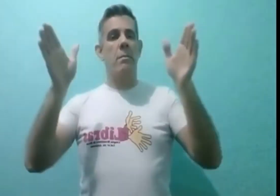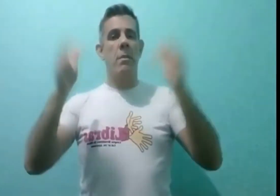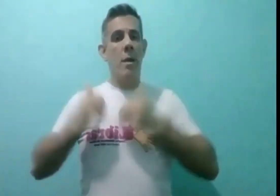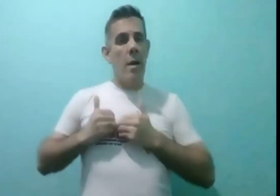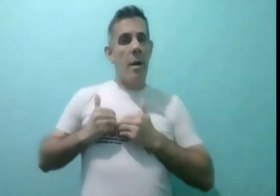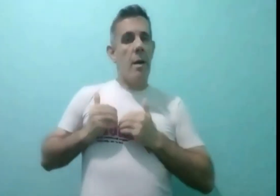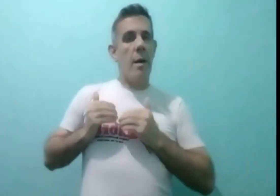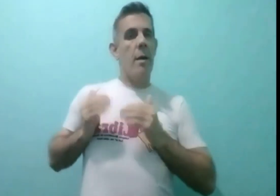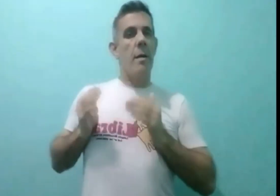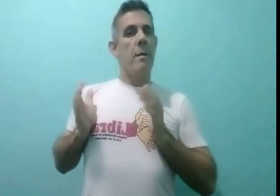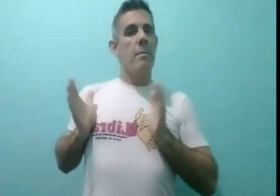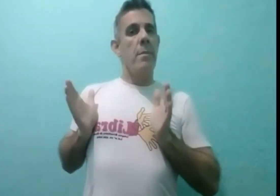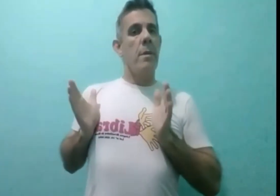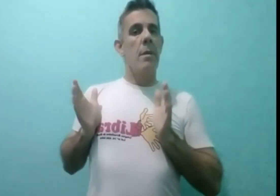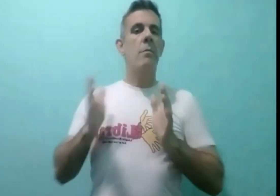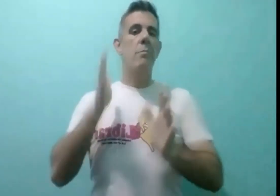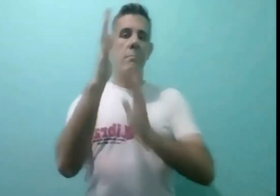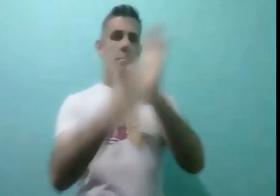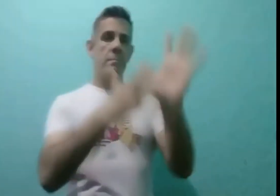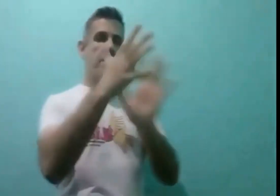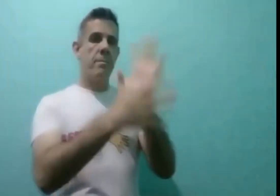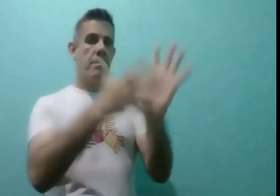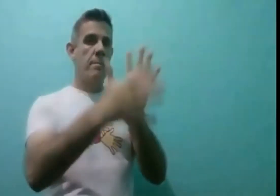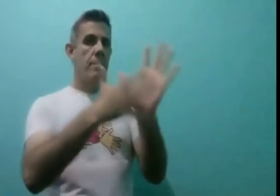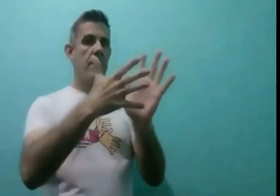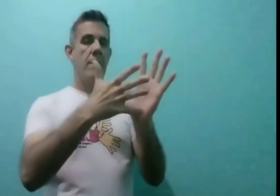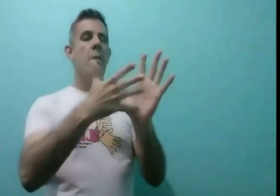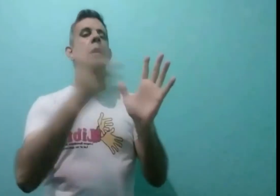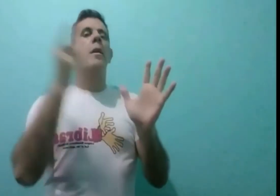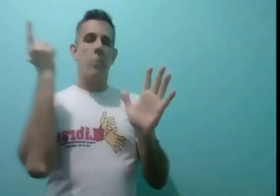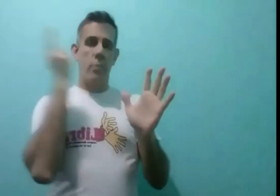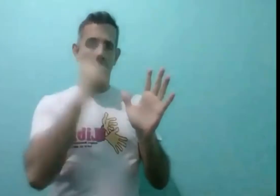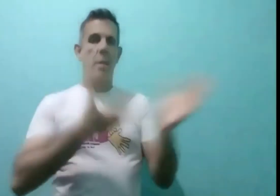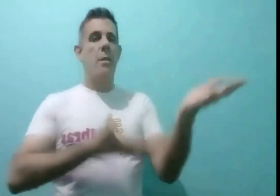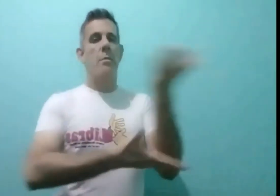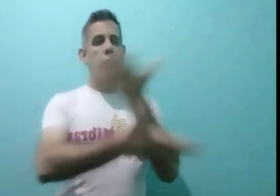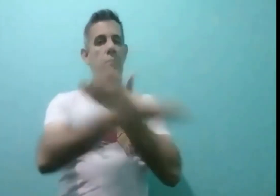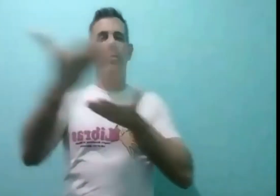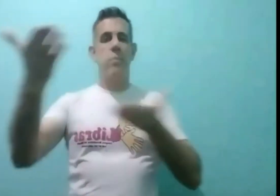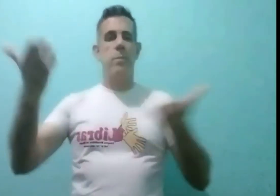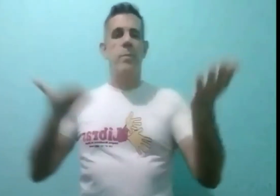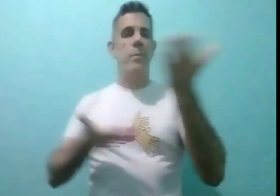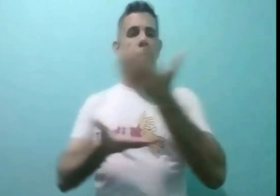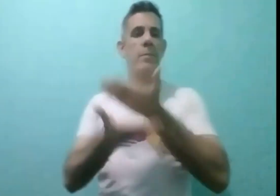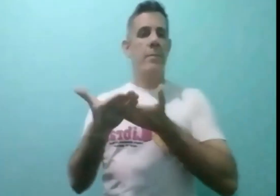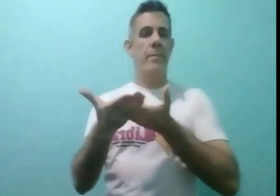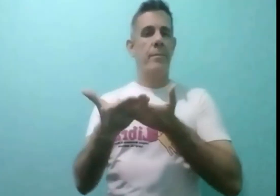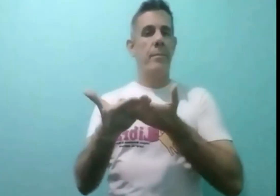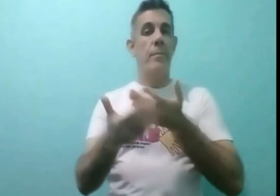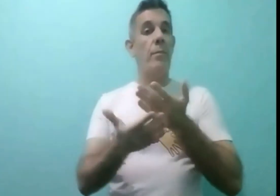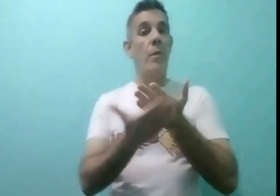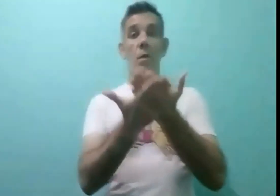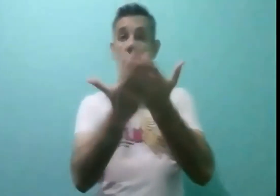comunicação. Nesse período em que estamos é importante, né, abrirmos a mente, o coração também, e estabelecermos